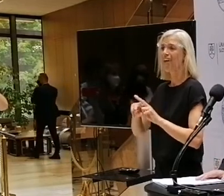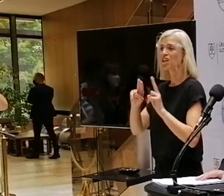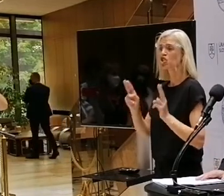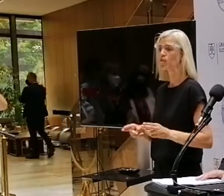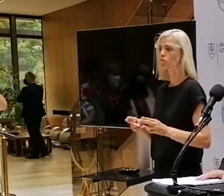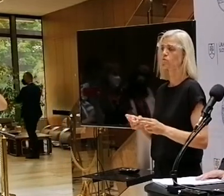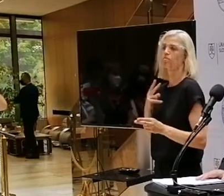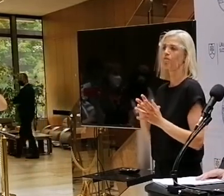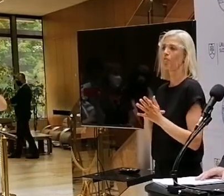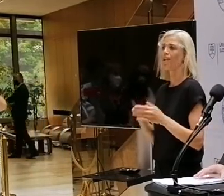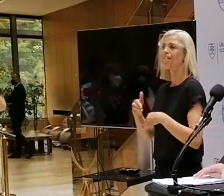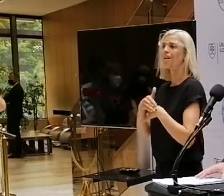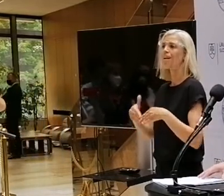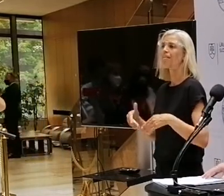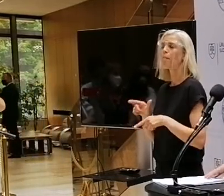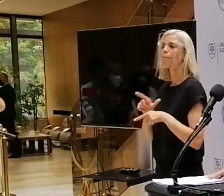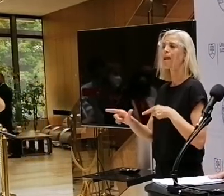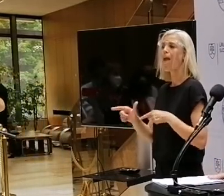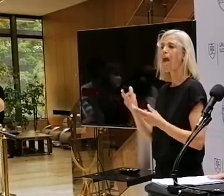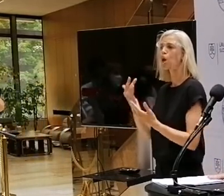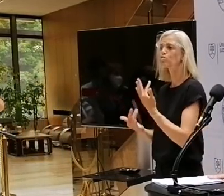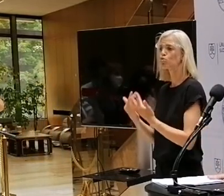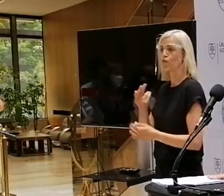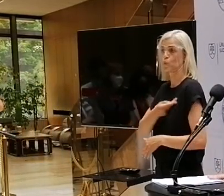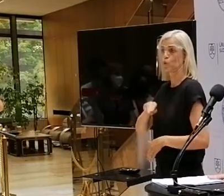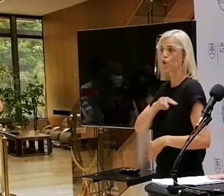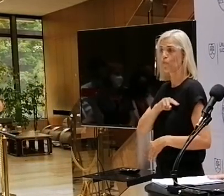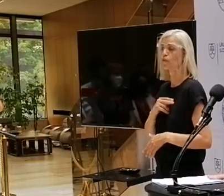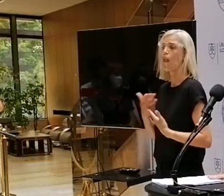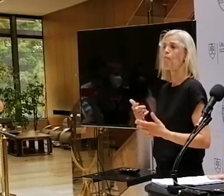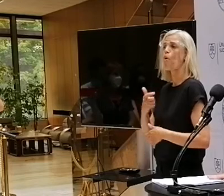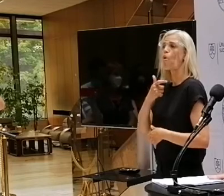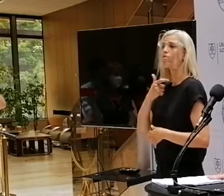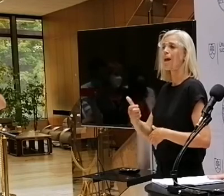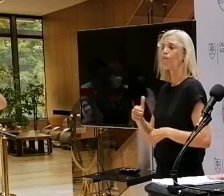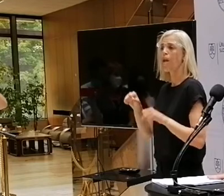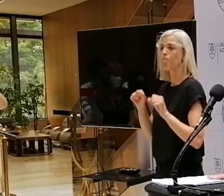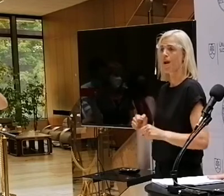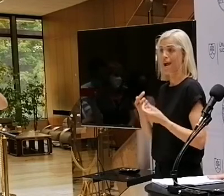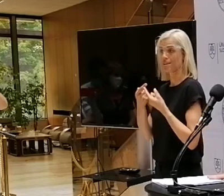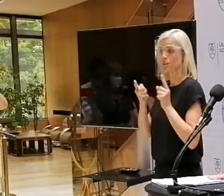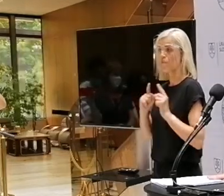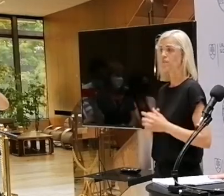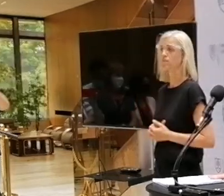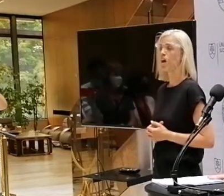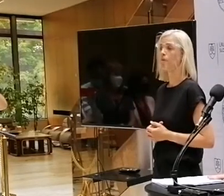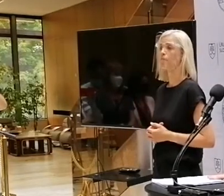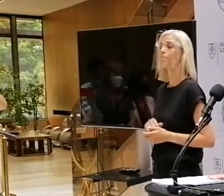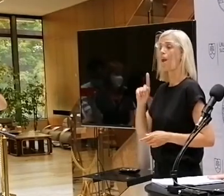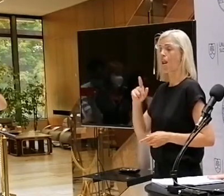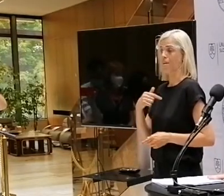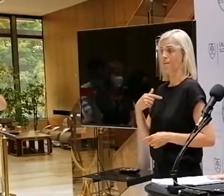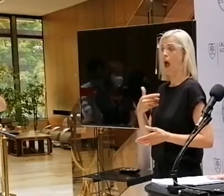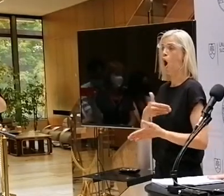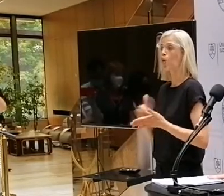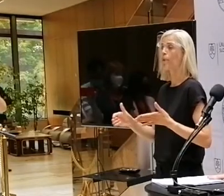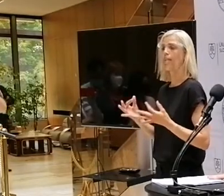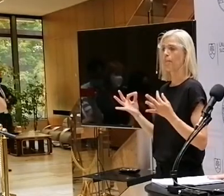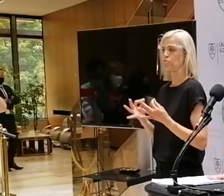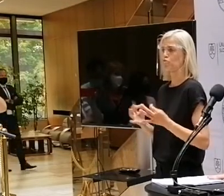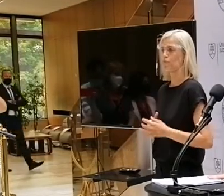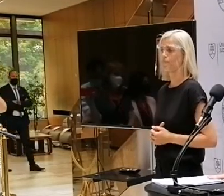typu Rada pre rozpočtovú zodpovednosť a Národná banka Slovenska. To, čo odmietam, a hovorím od začiatku,